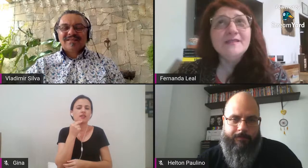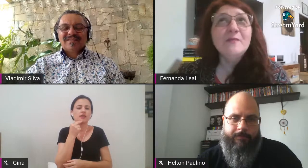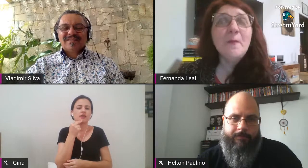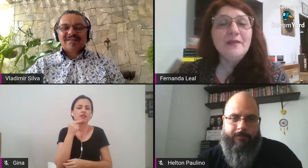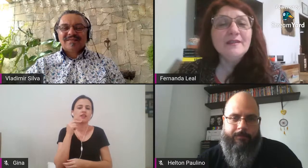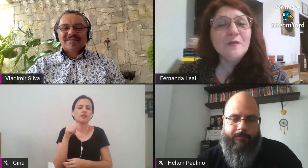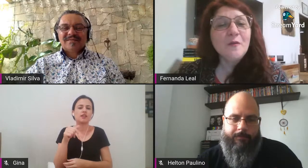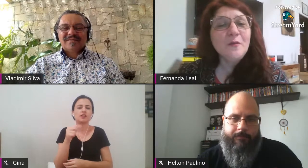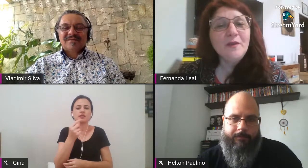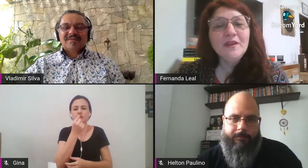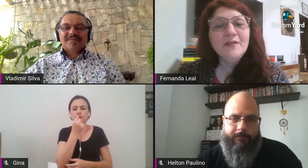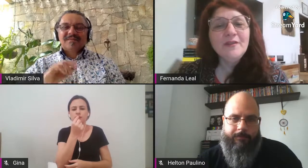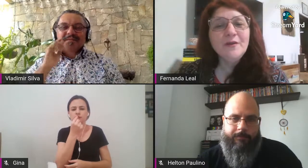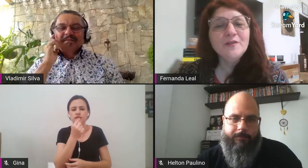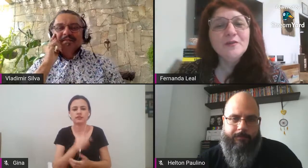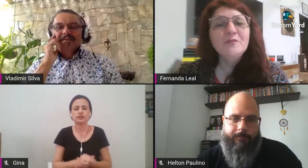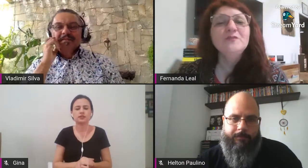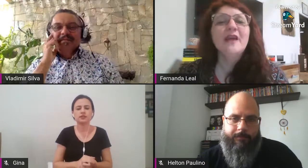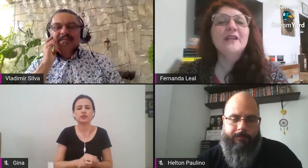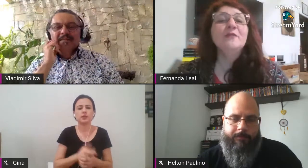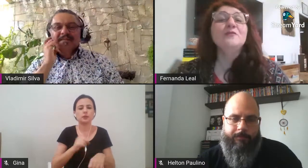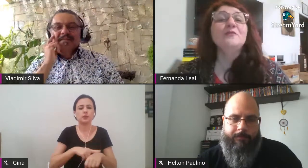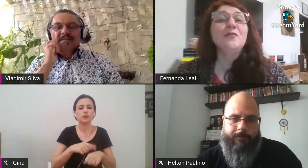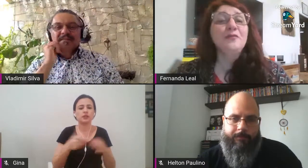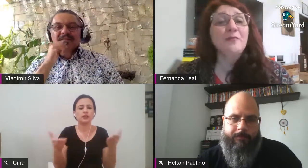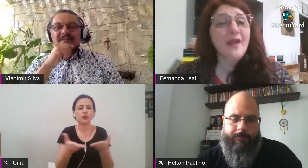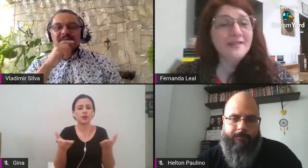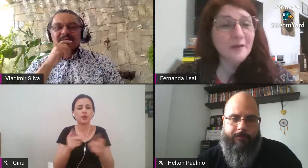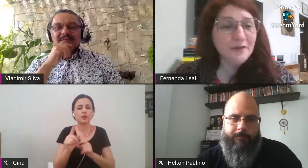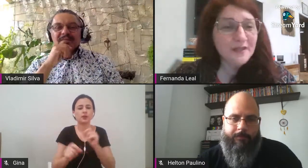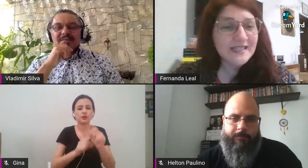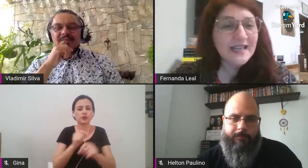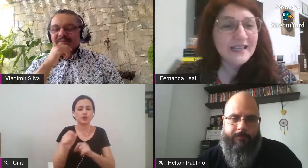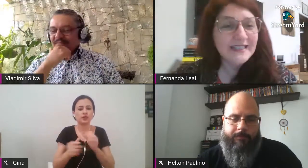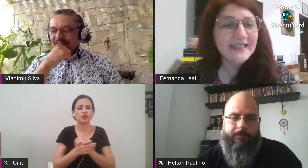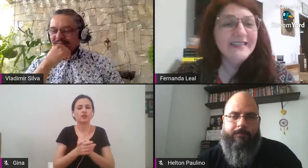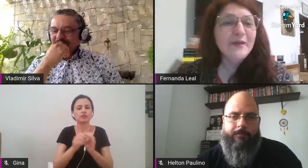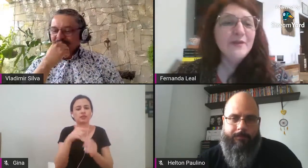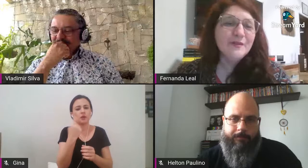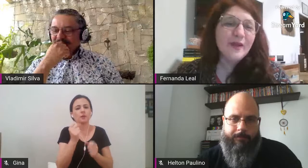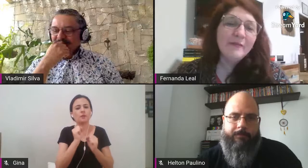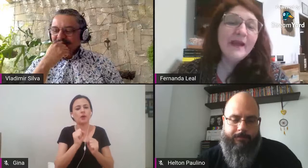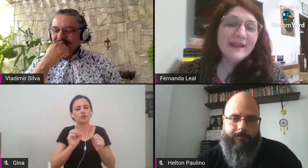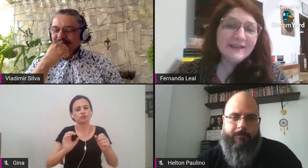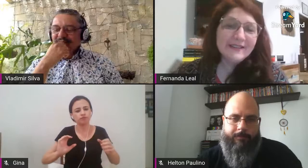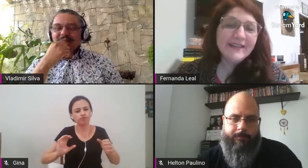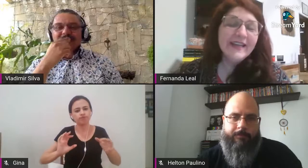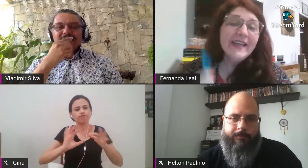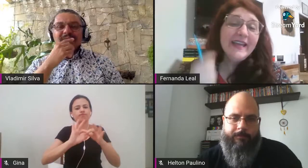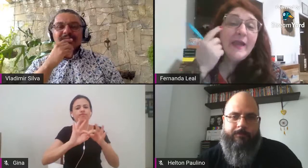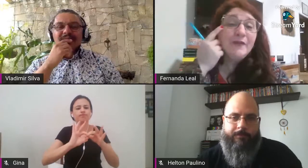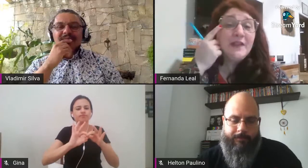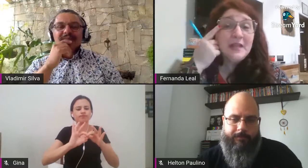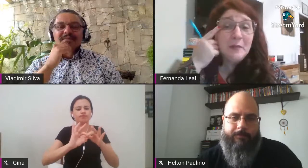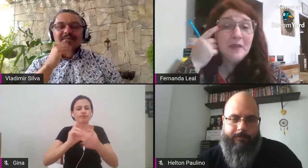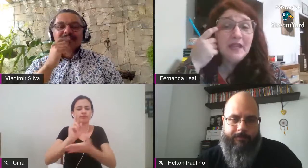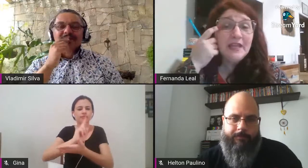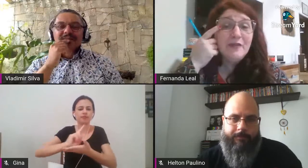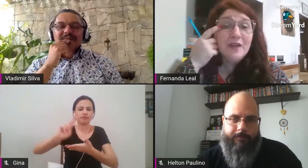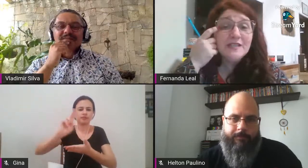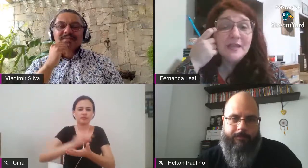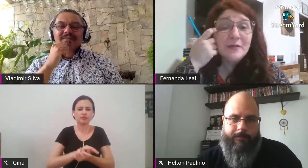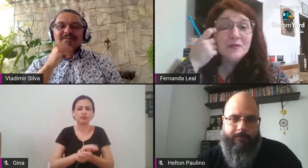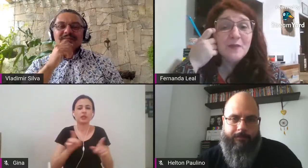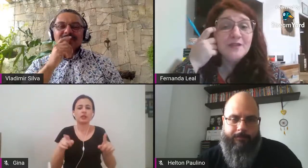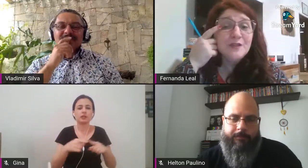E a gente também, nesse momento, descobriu que nós podemos nos dar as mãos muito mais na universidade. Então, isso é bacana. E a Felipe, né,